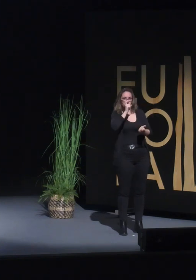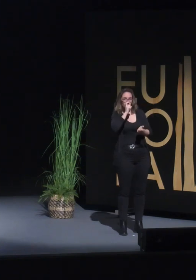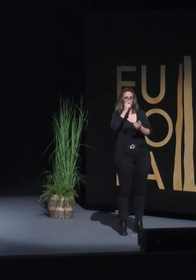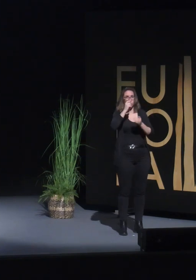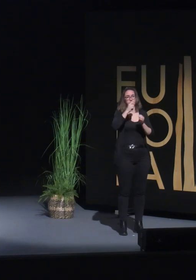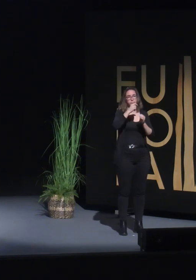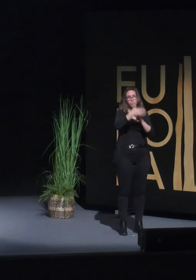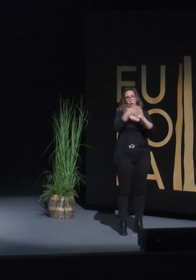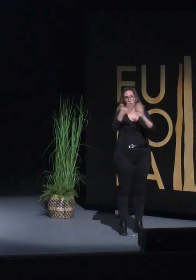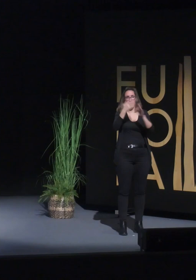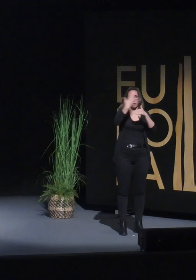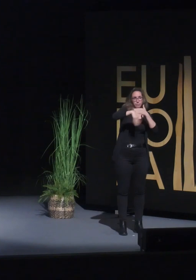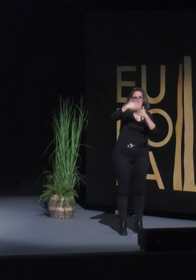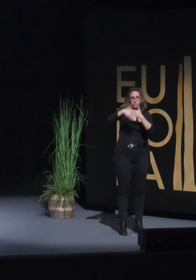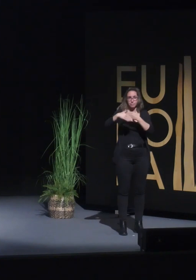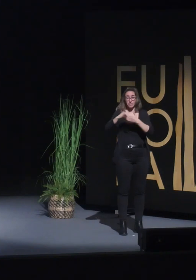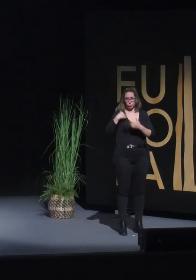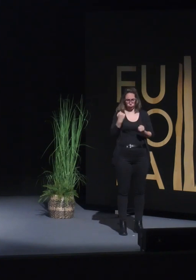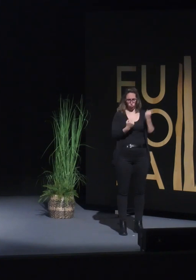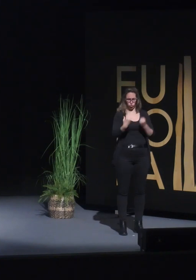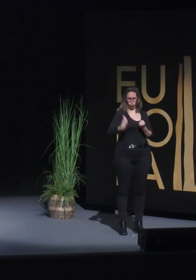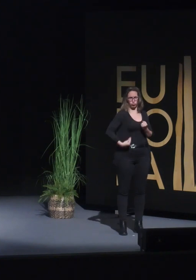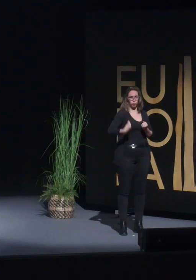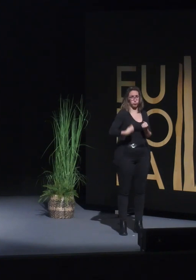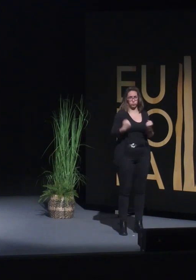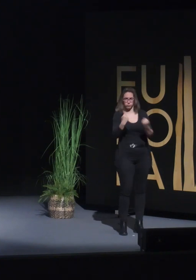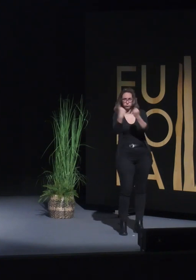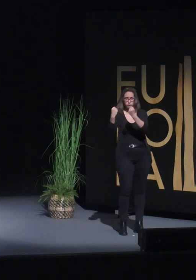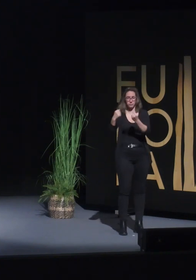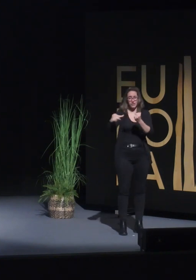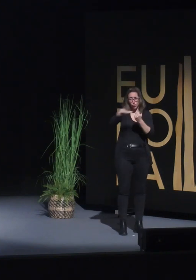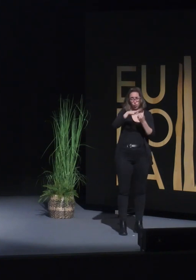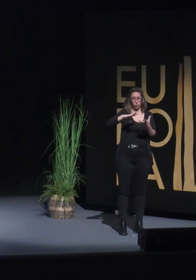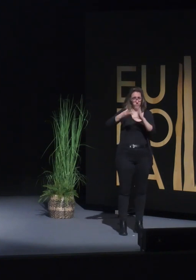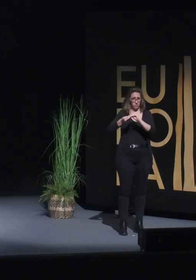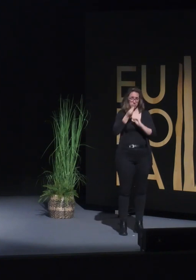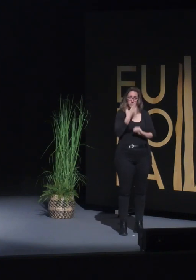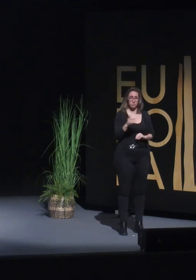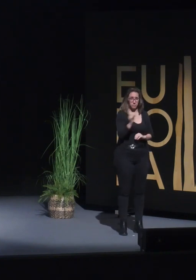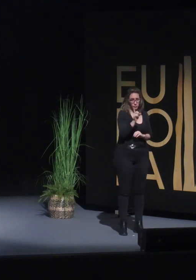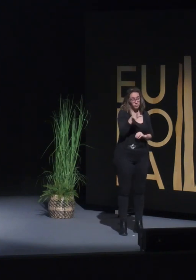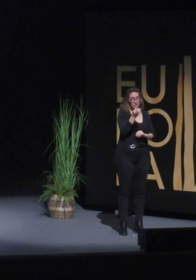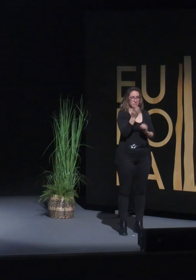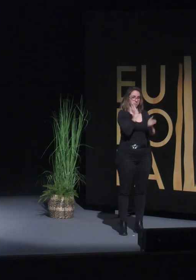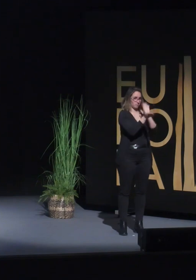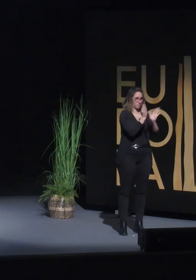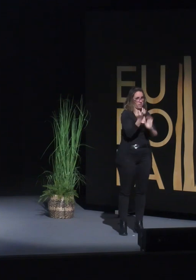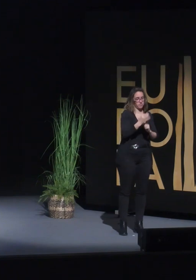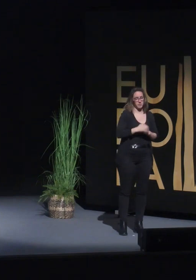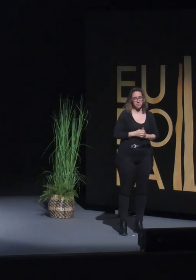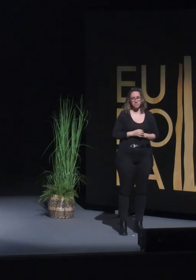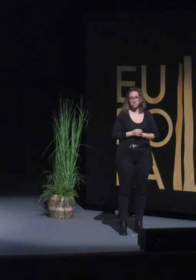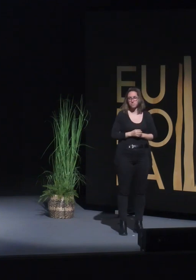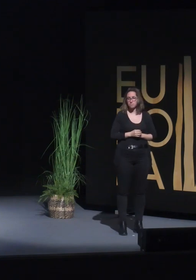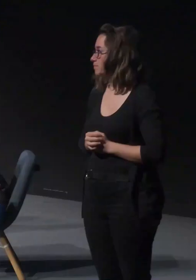estos jóvenes tienen un Ferrari, tienen un potencial de la hostia, pero no están en el circuito adecuado. Y hay que ayudarles a circular por ahí. Qué bueno.